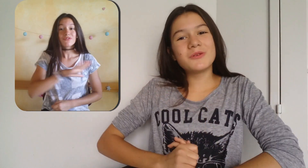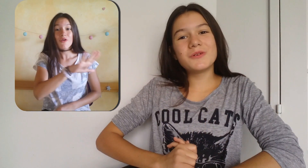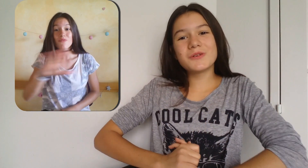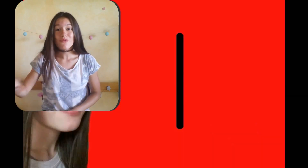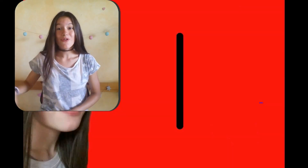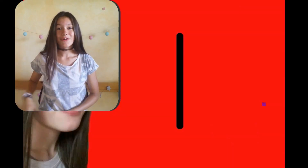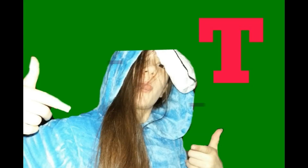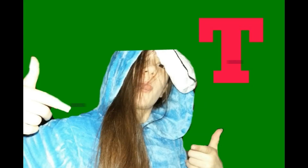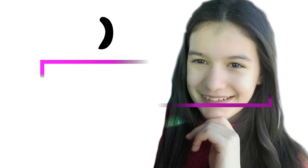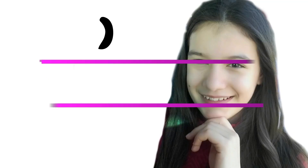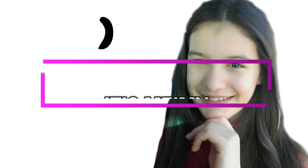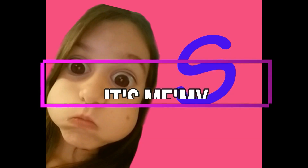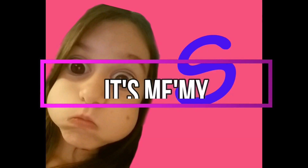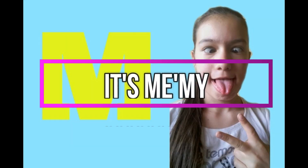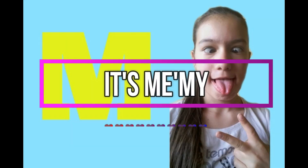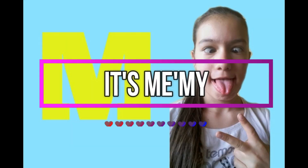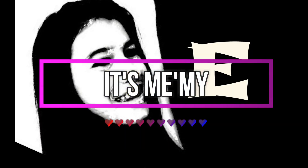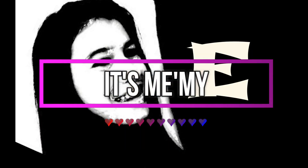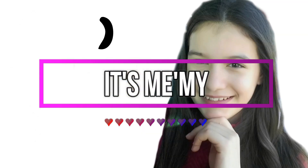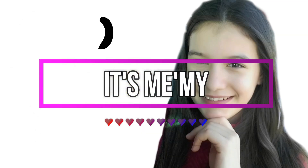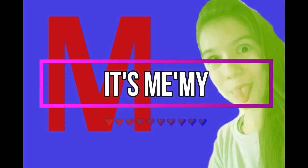Salut tout le monde!